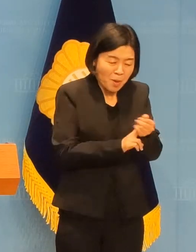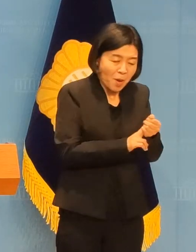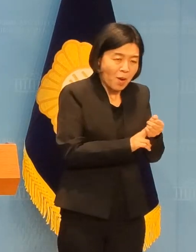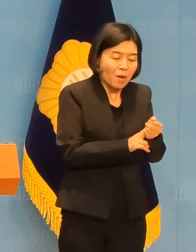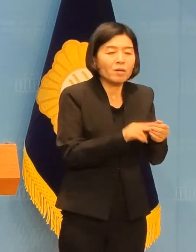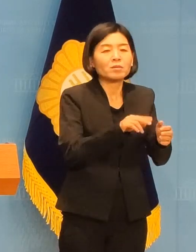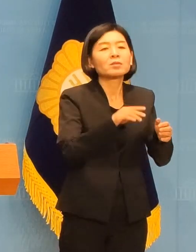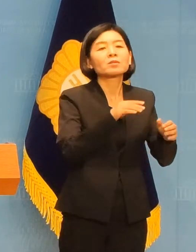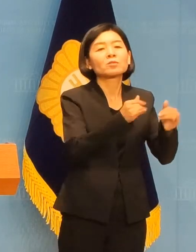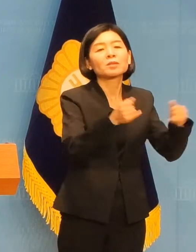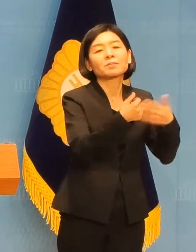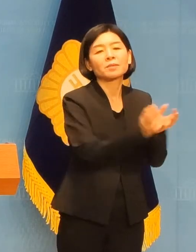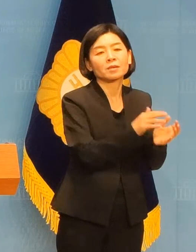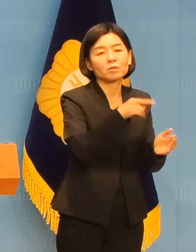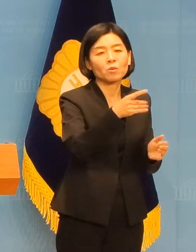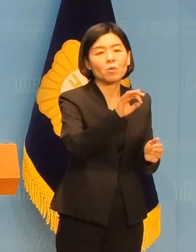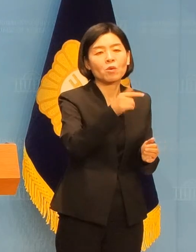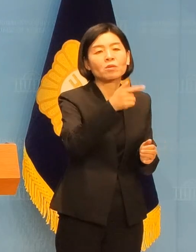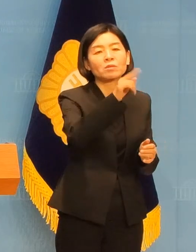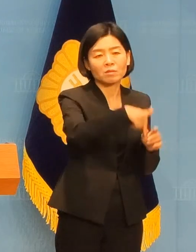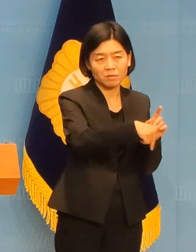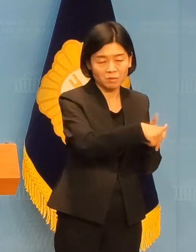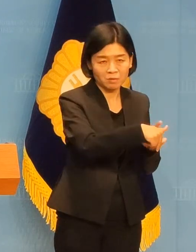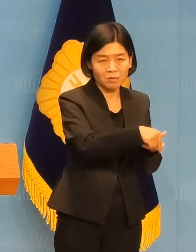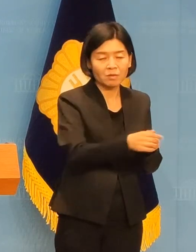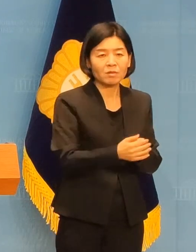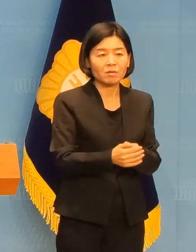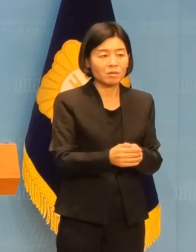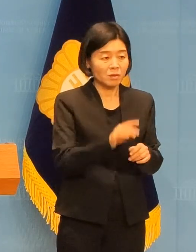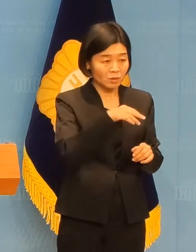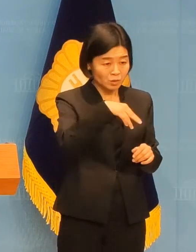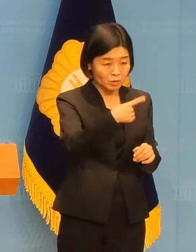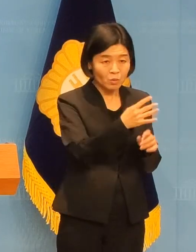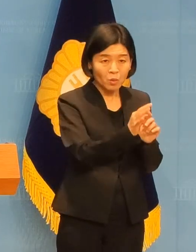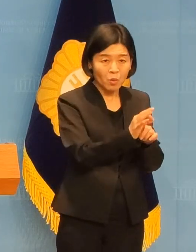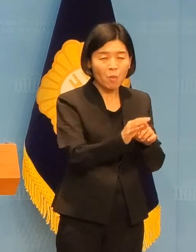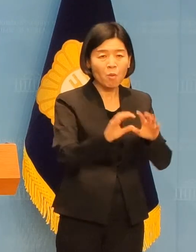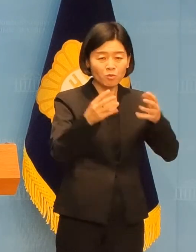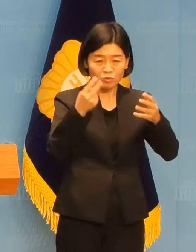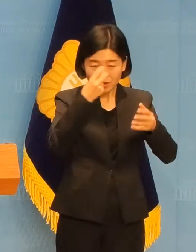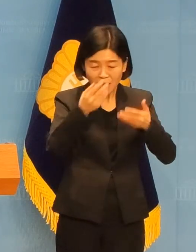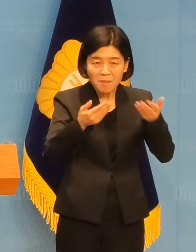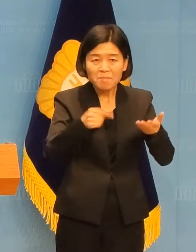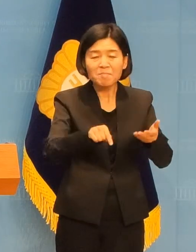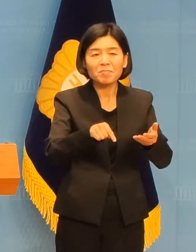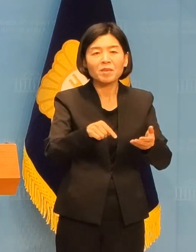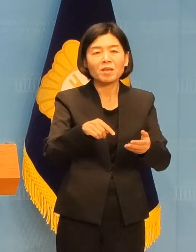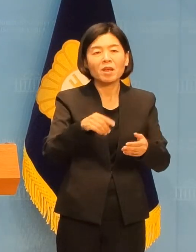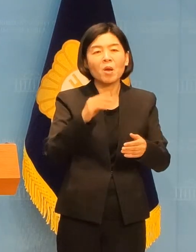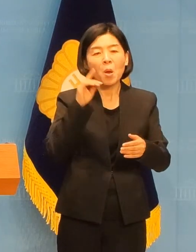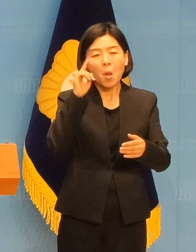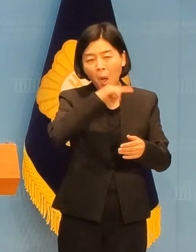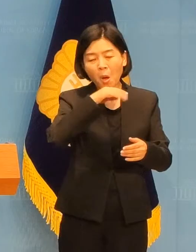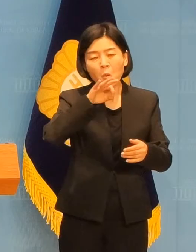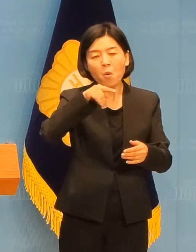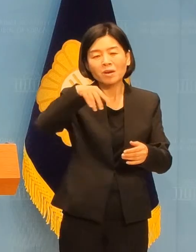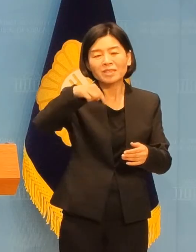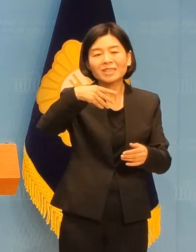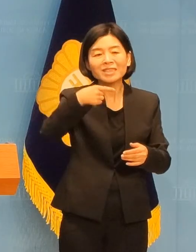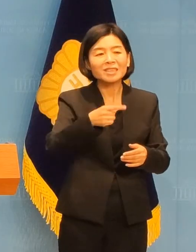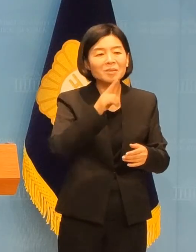국민의힘 송원석 원내대표가 국감 워스트를 운운하며 이번 국정감사를 또다시 정쟁의